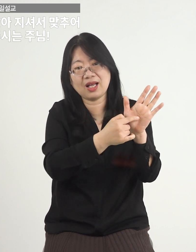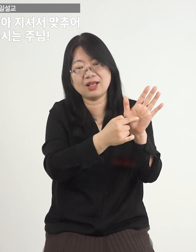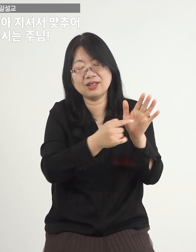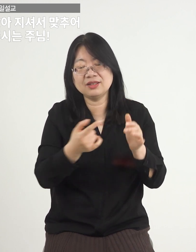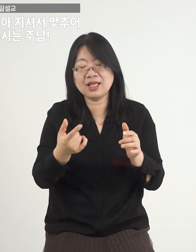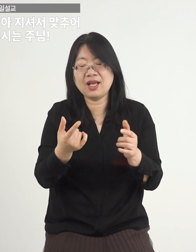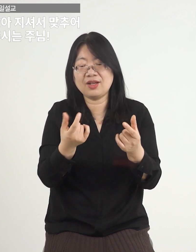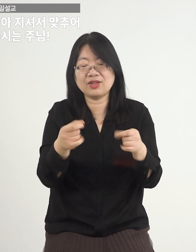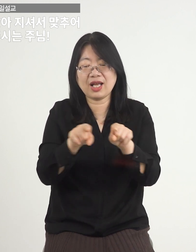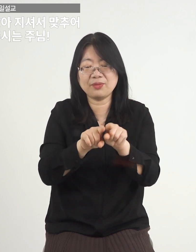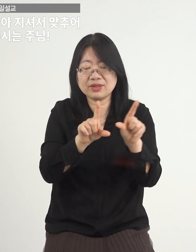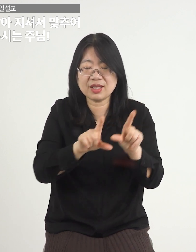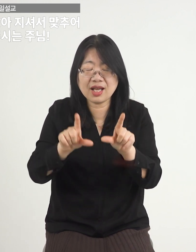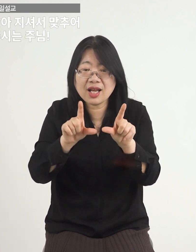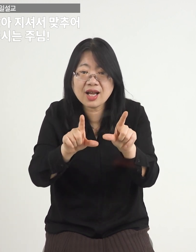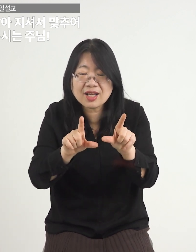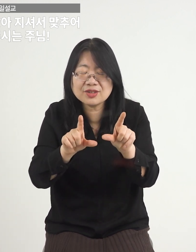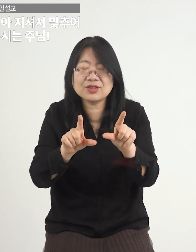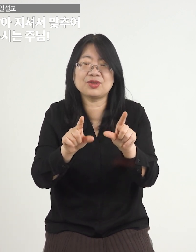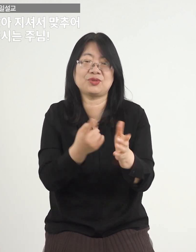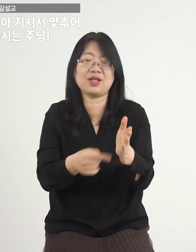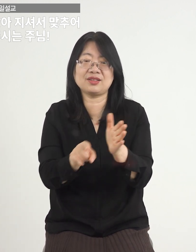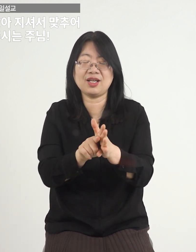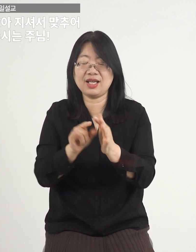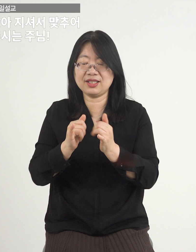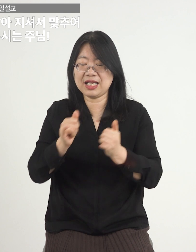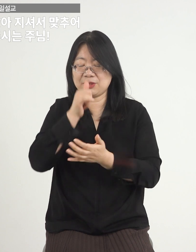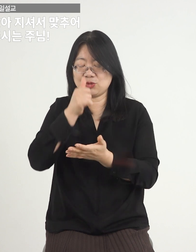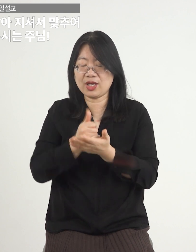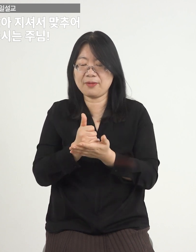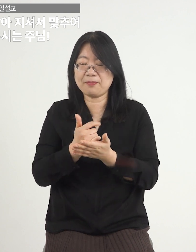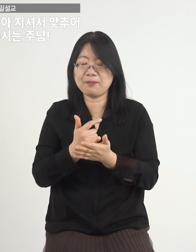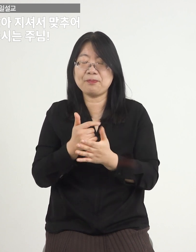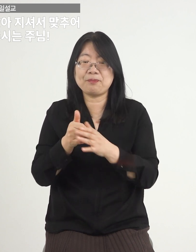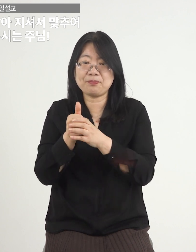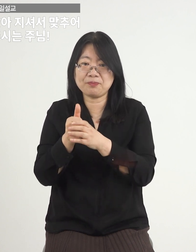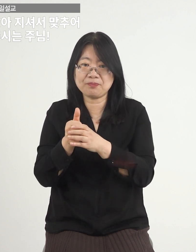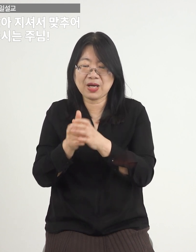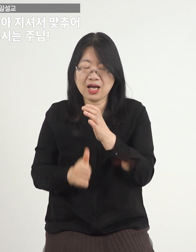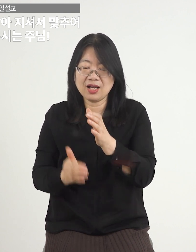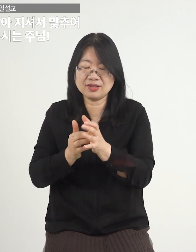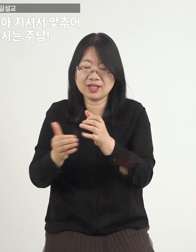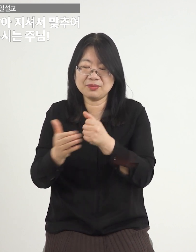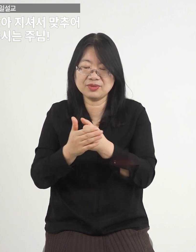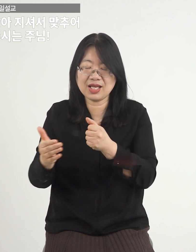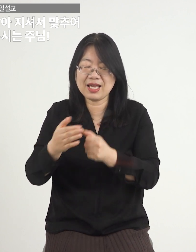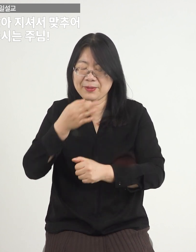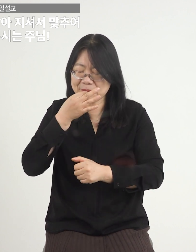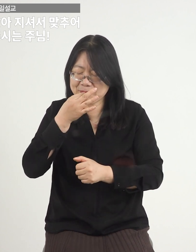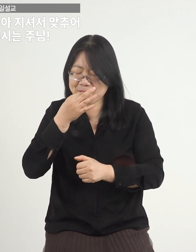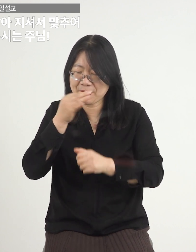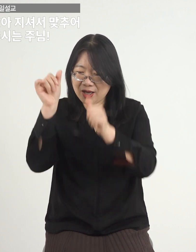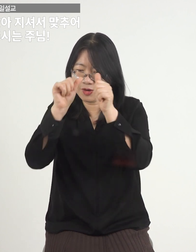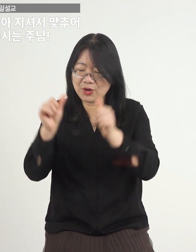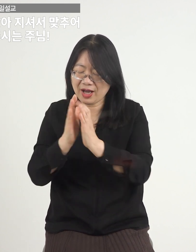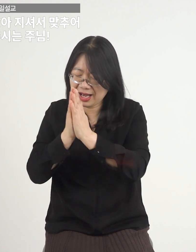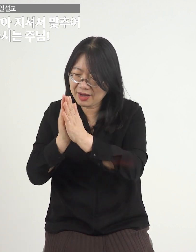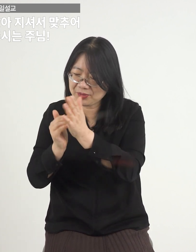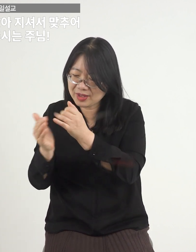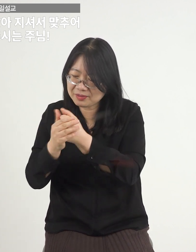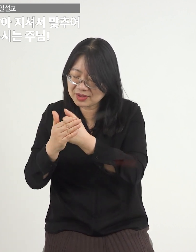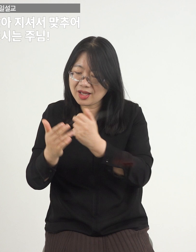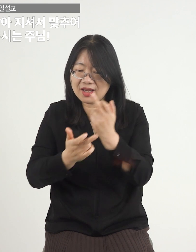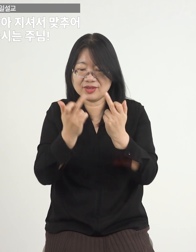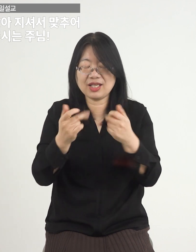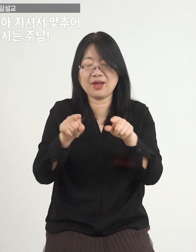죄악에 빠져서 탐욕과 욕망과 우상숭배에 빠져서 형제가 연합하여 동거함이 쉽지